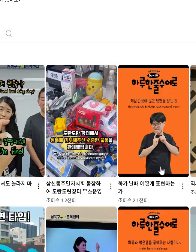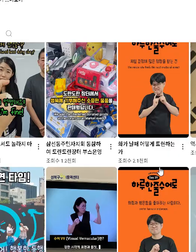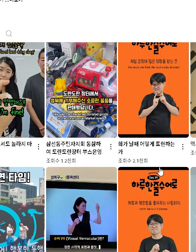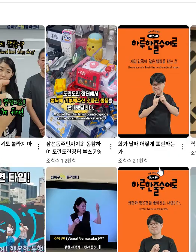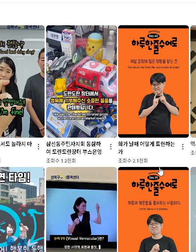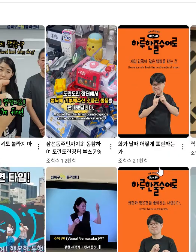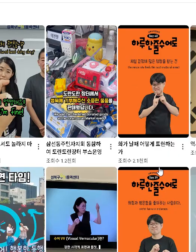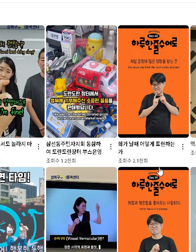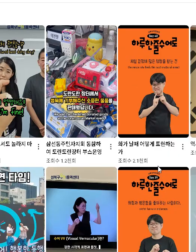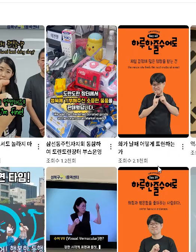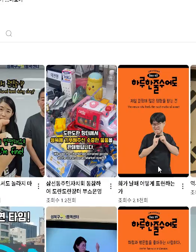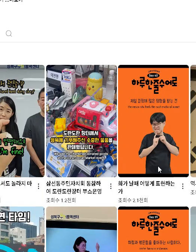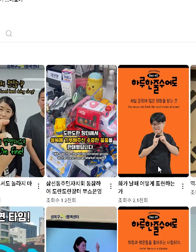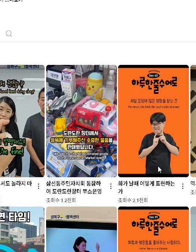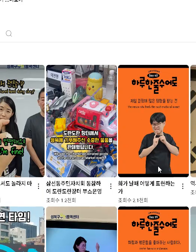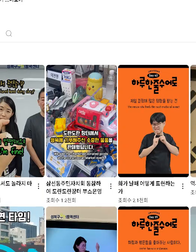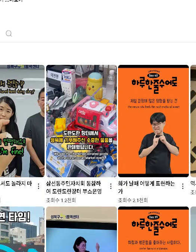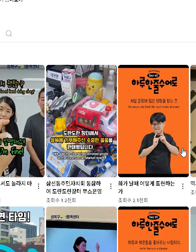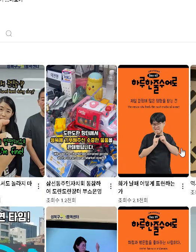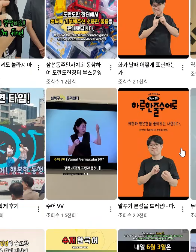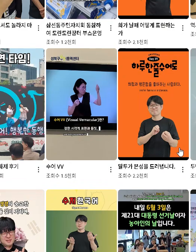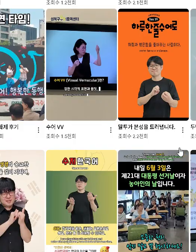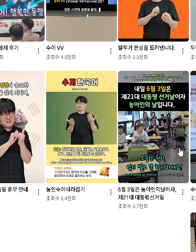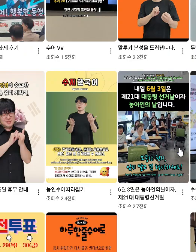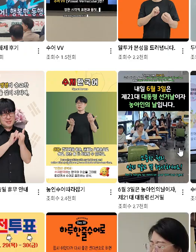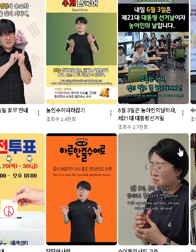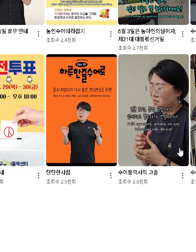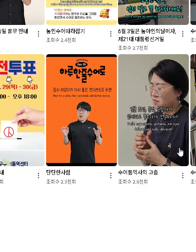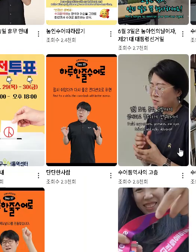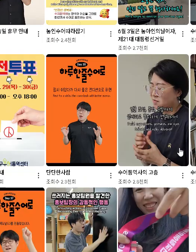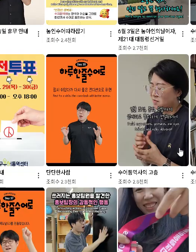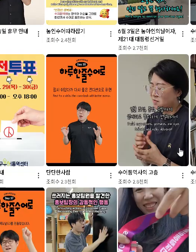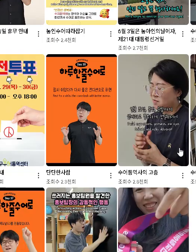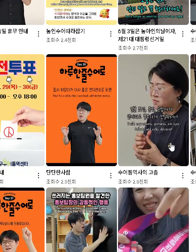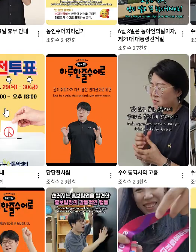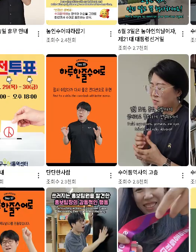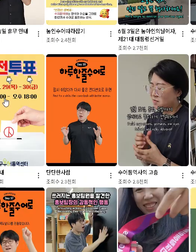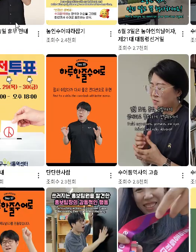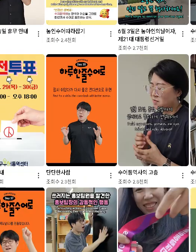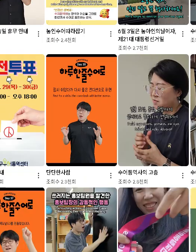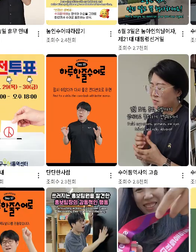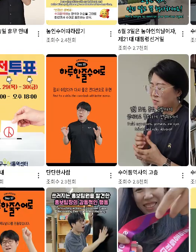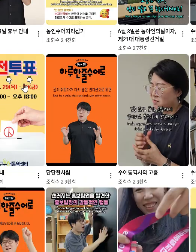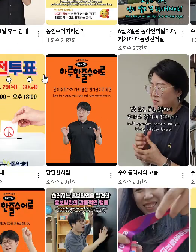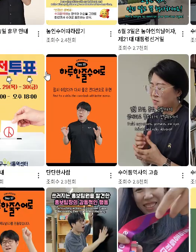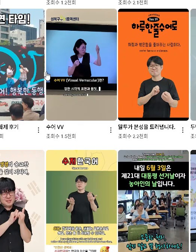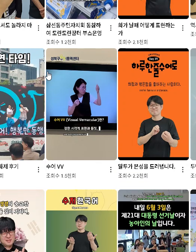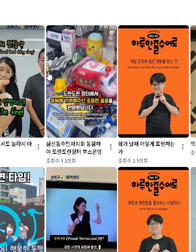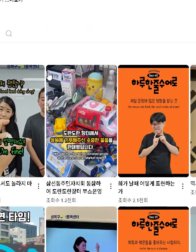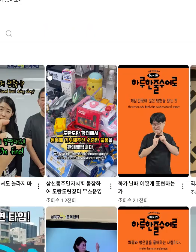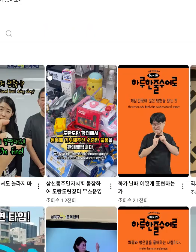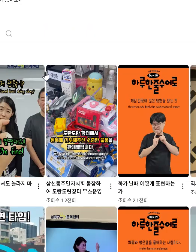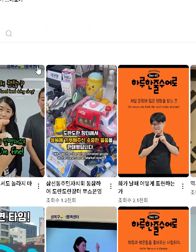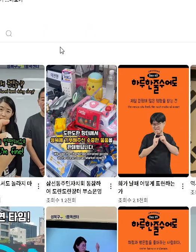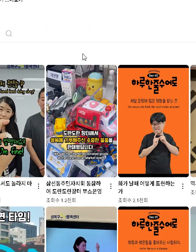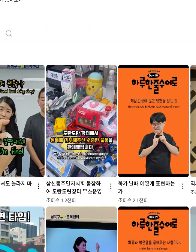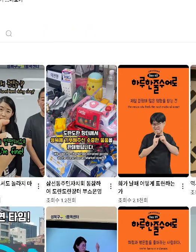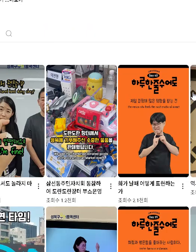뭐 많이 보셨죠? 그 예이대. 지금 성북수화에서도 예죠. 성북수화래.